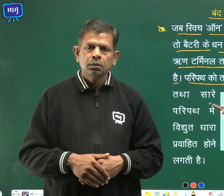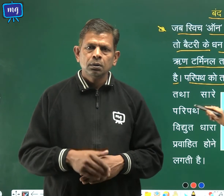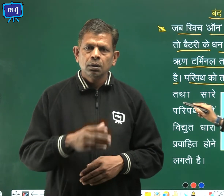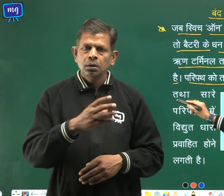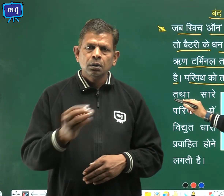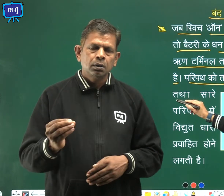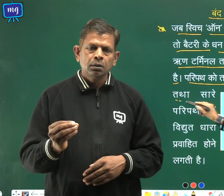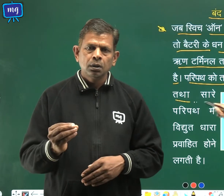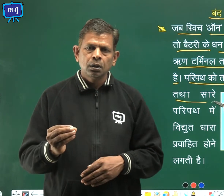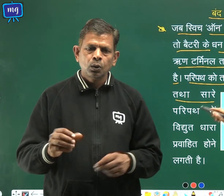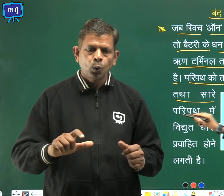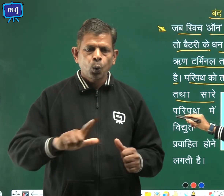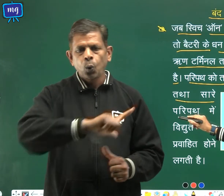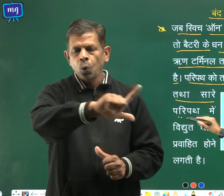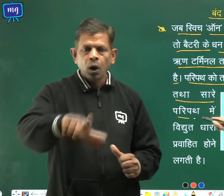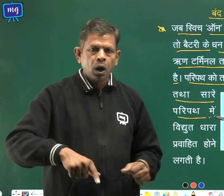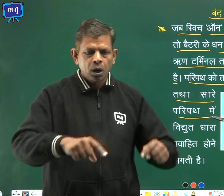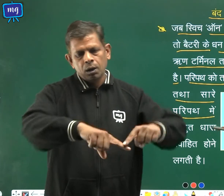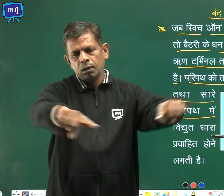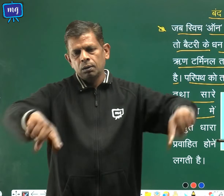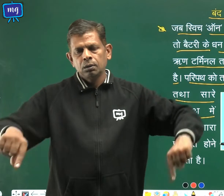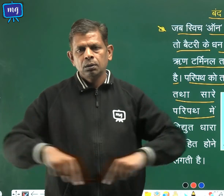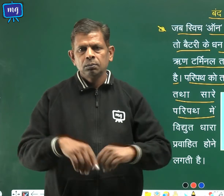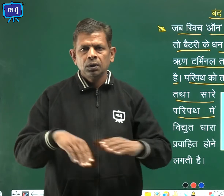तथा सारे परिपथ में